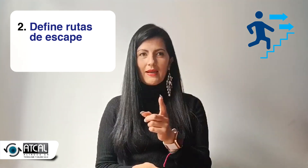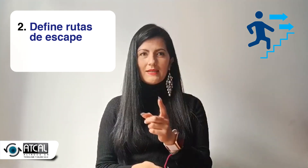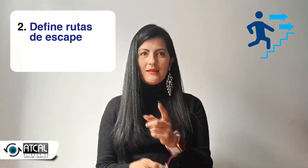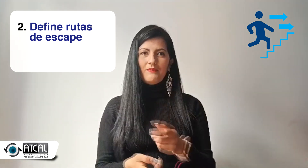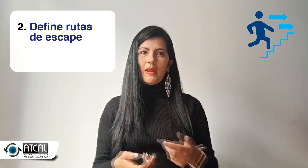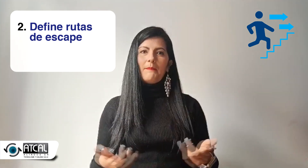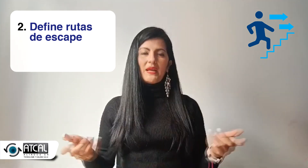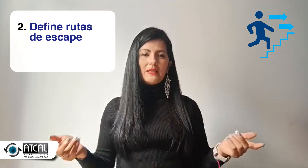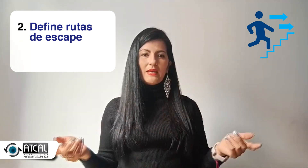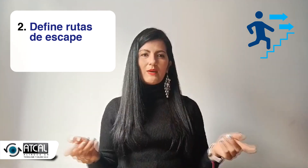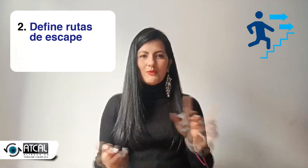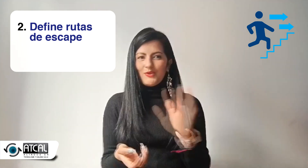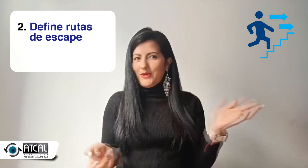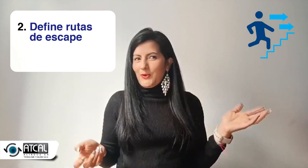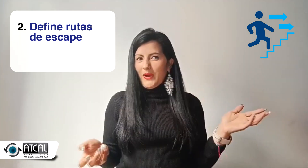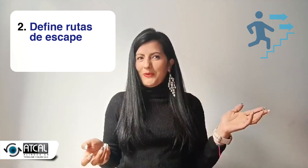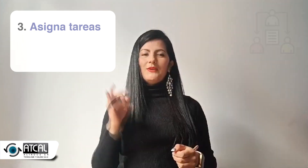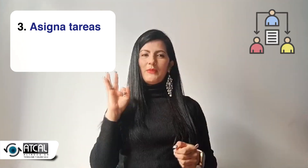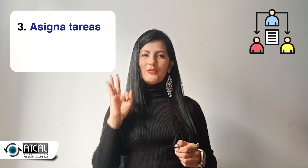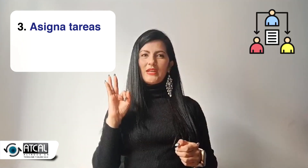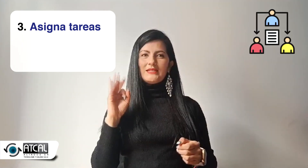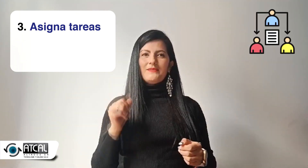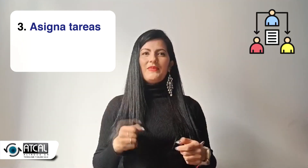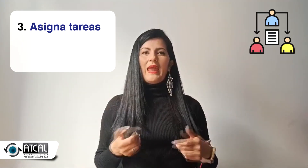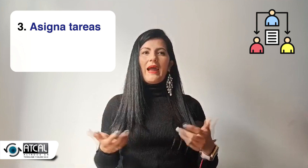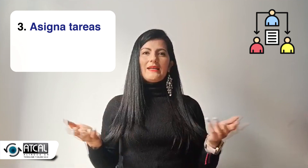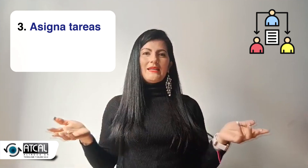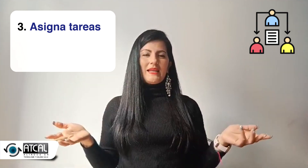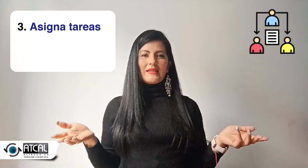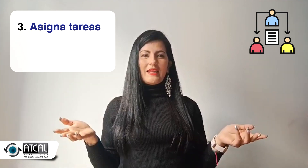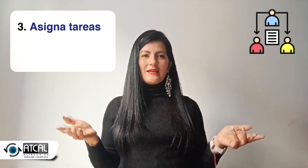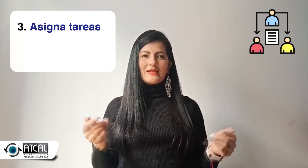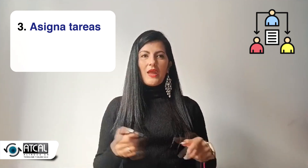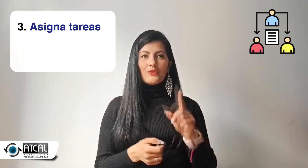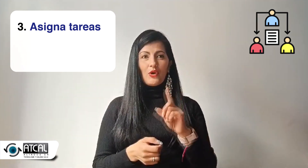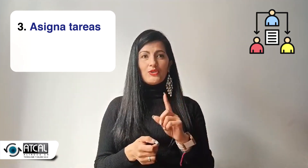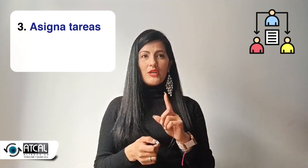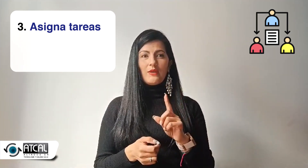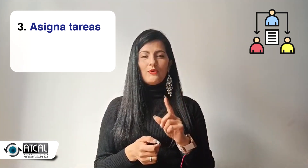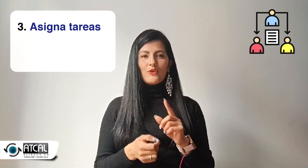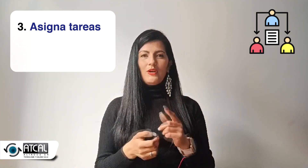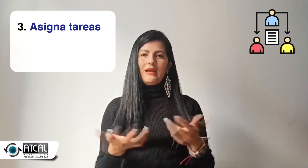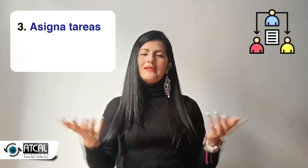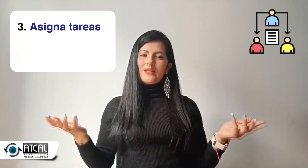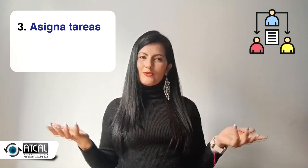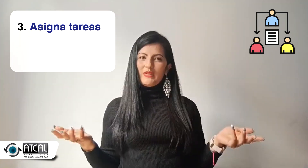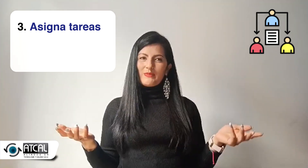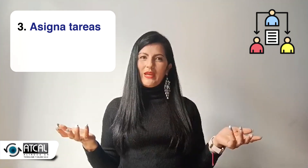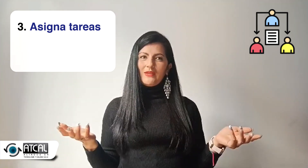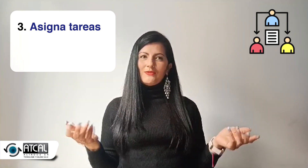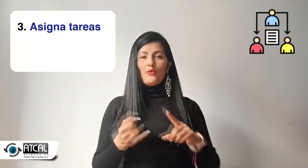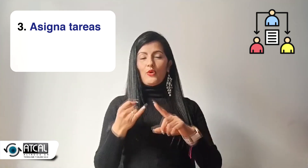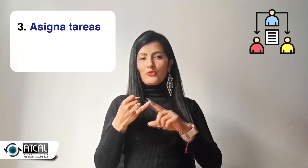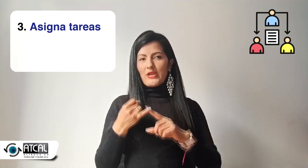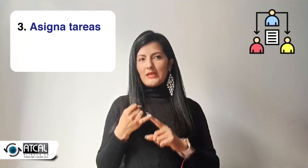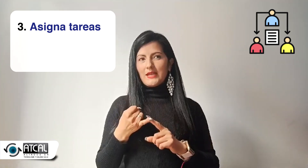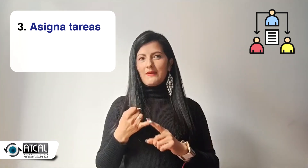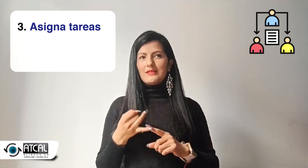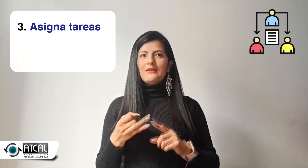casa. Practica como si fuera un juego. Número 3. Asigna tareas. Todos tienen un rol, hasta los más pequeños. Uno busca las llaves,